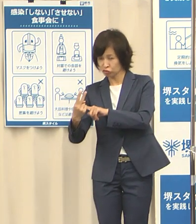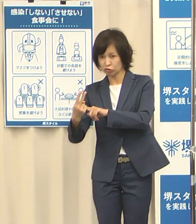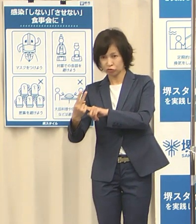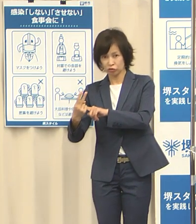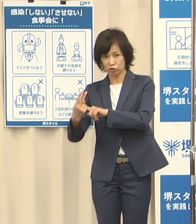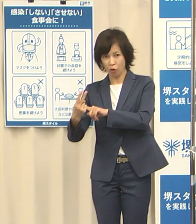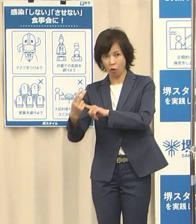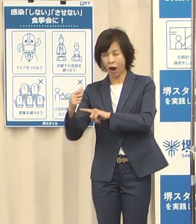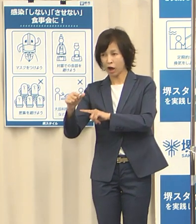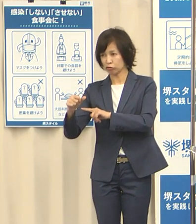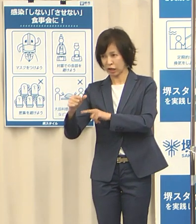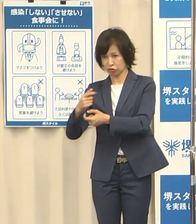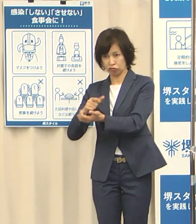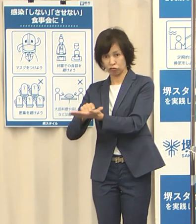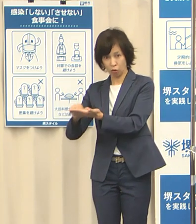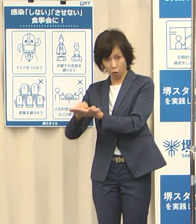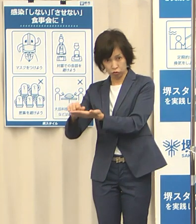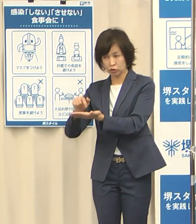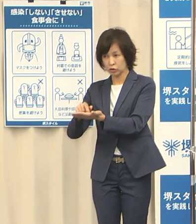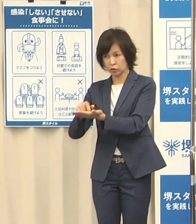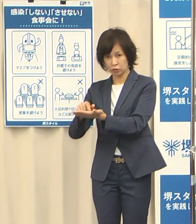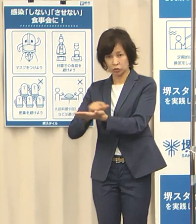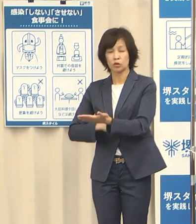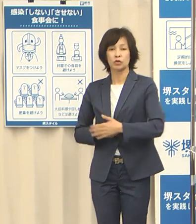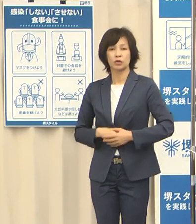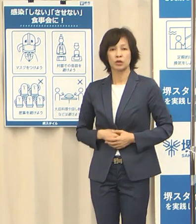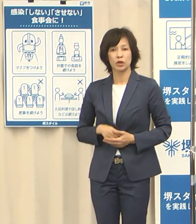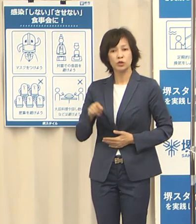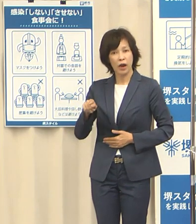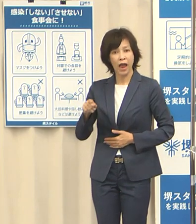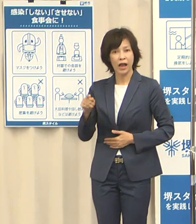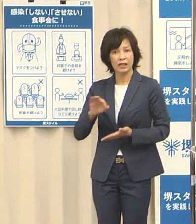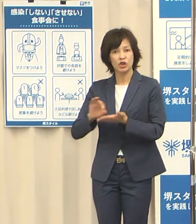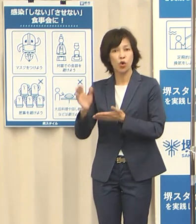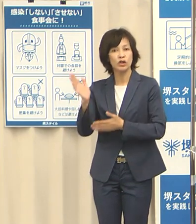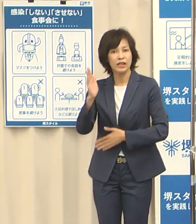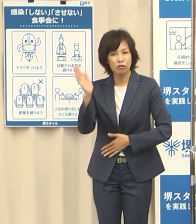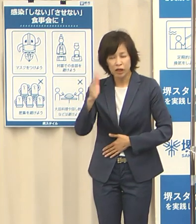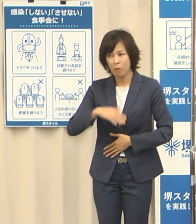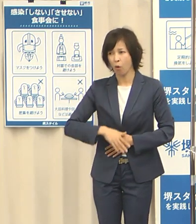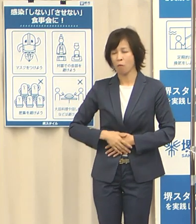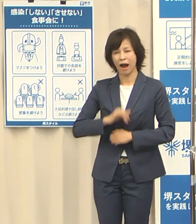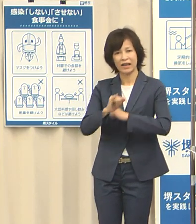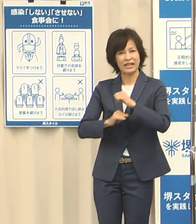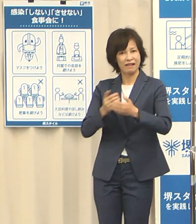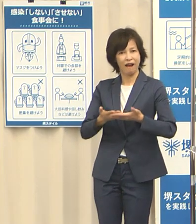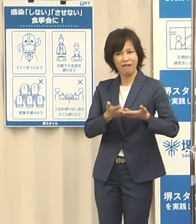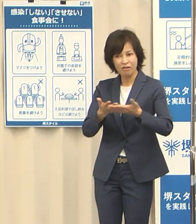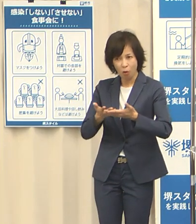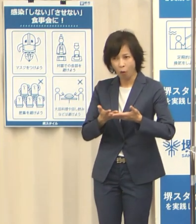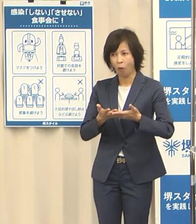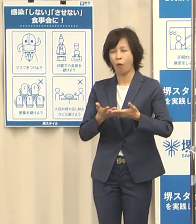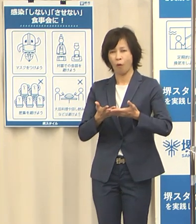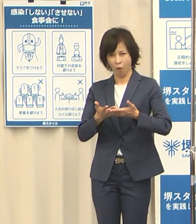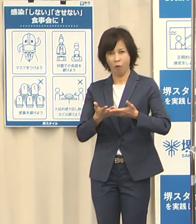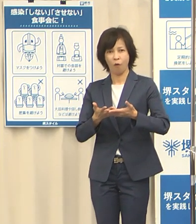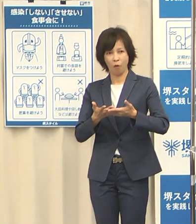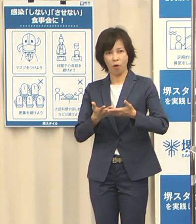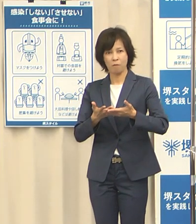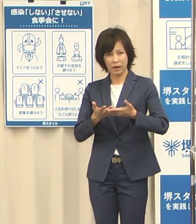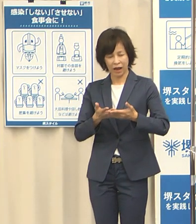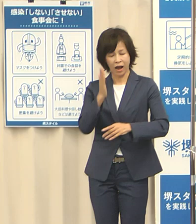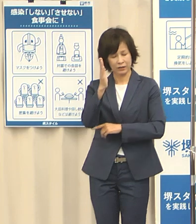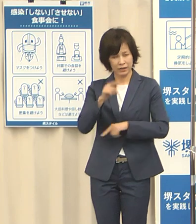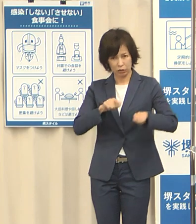ス、障害アクセスを使用しなくてもインターネット等で、資料作成をしたり、施策を練った